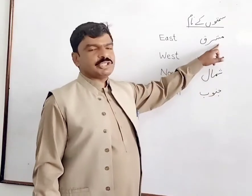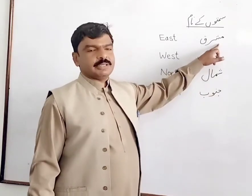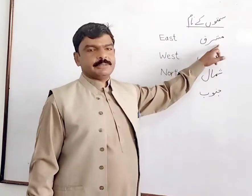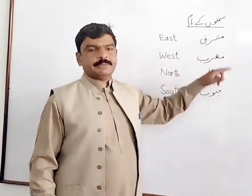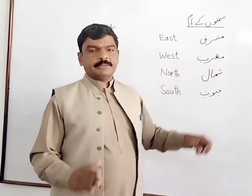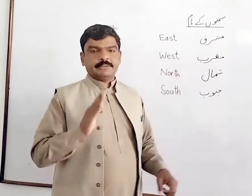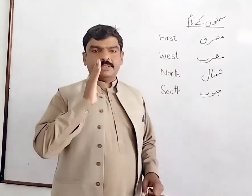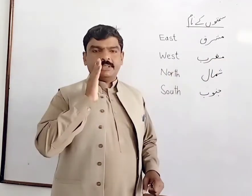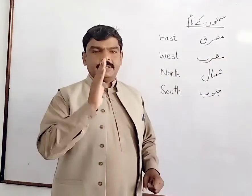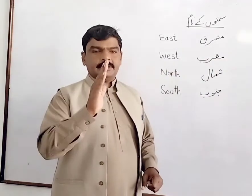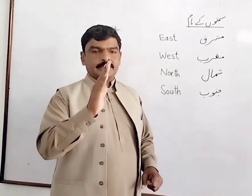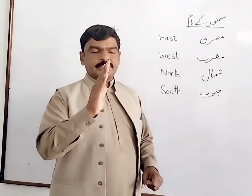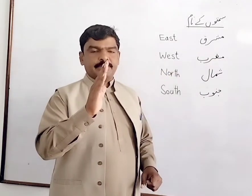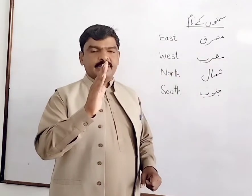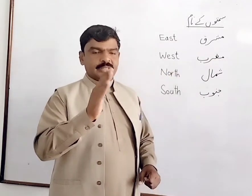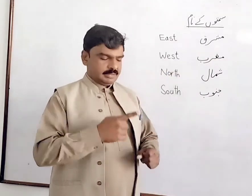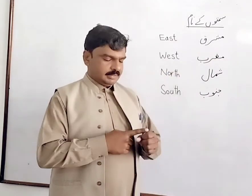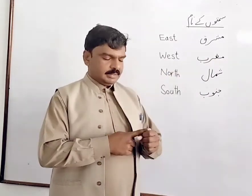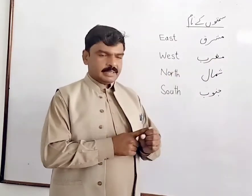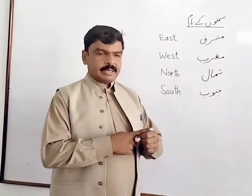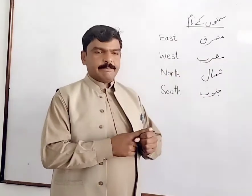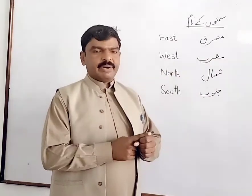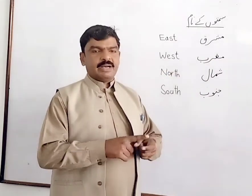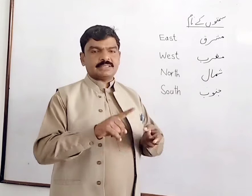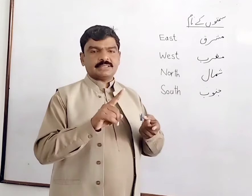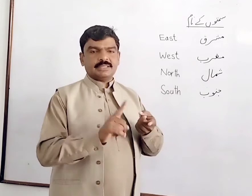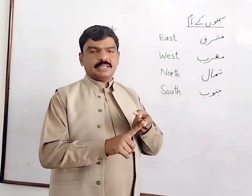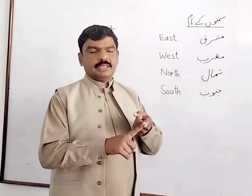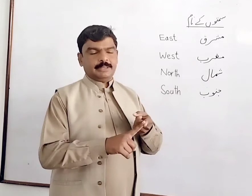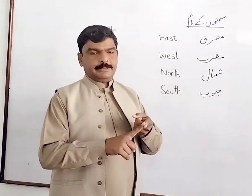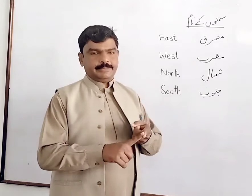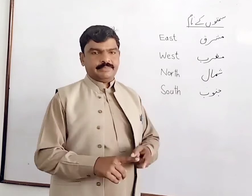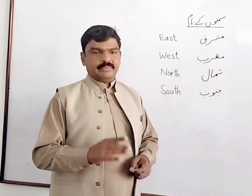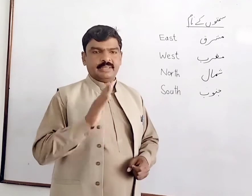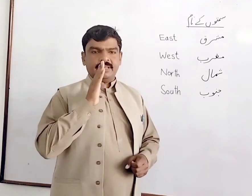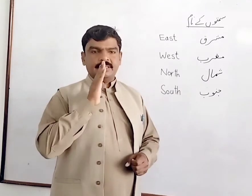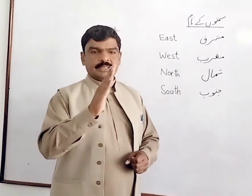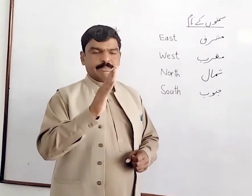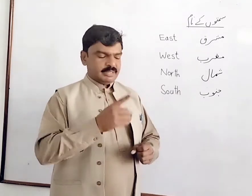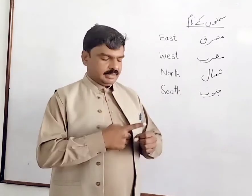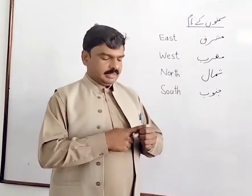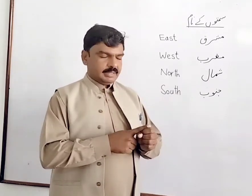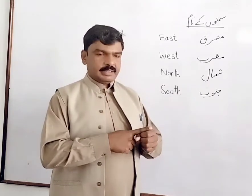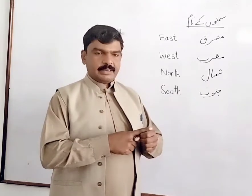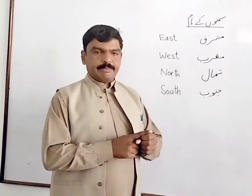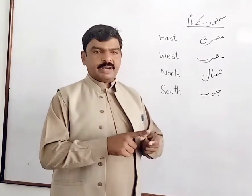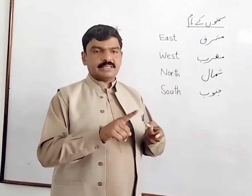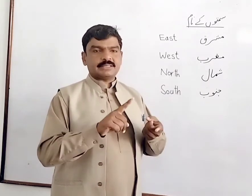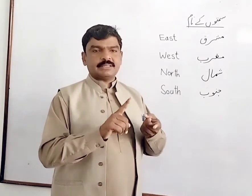मशरक़, सिमत, कंपास, ई, सिमत, कंपास,